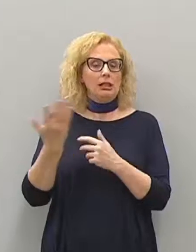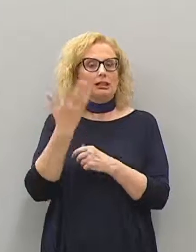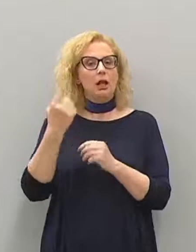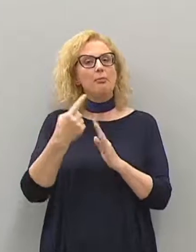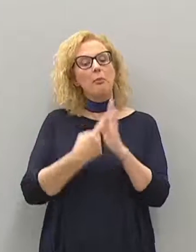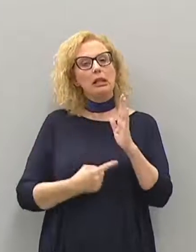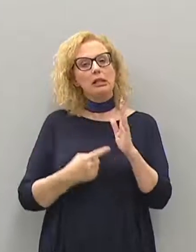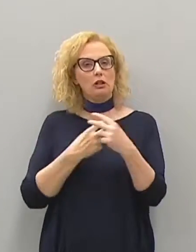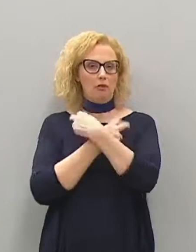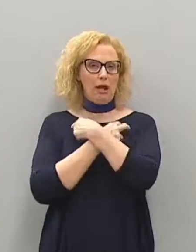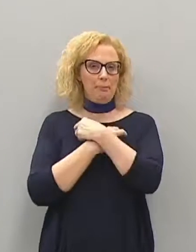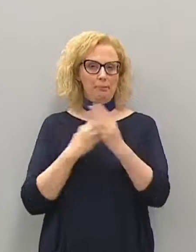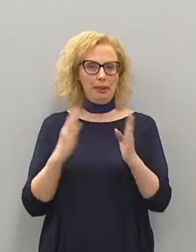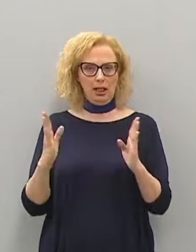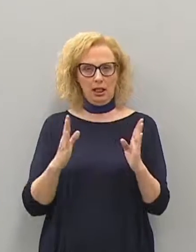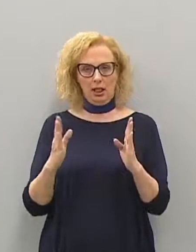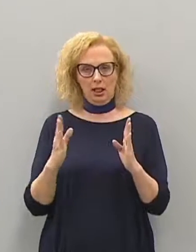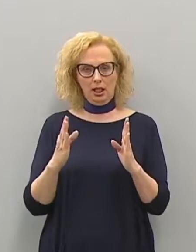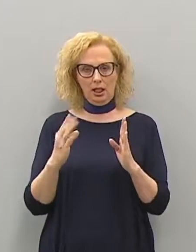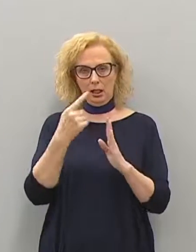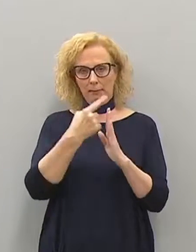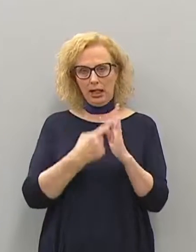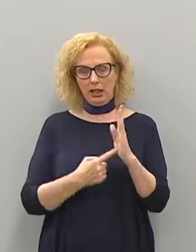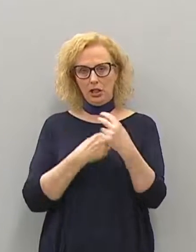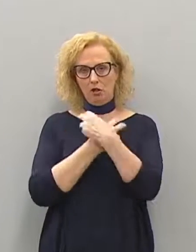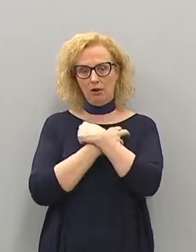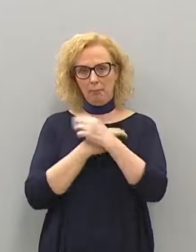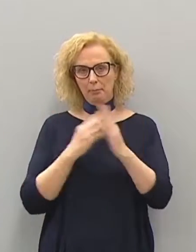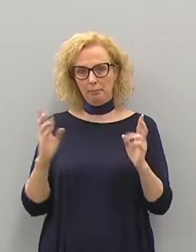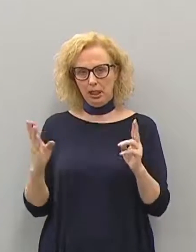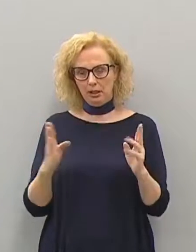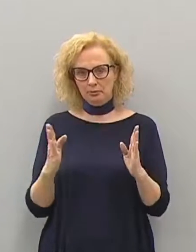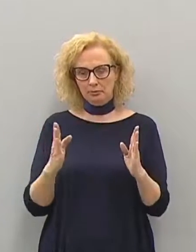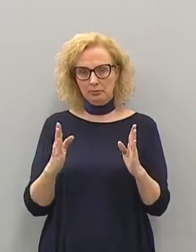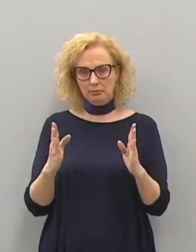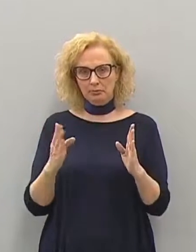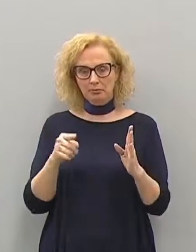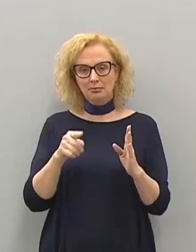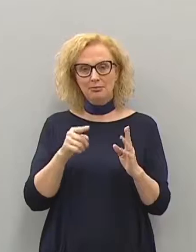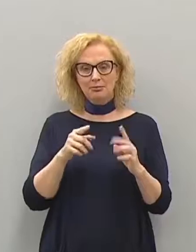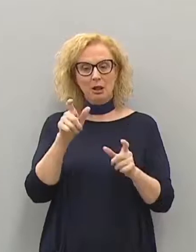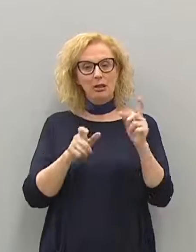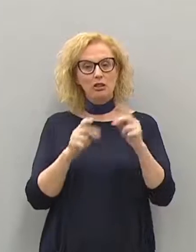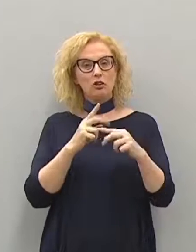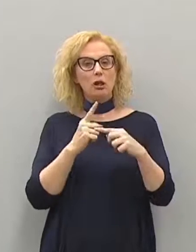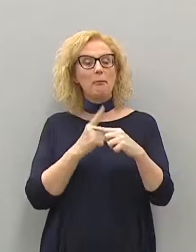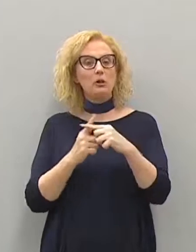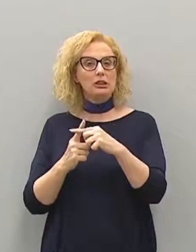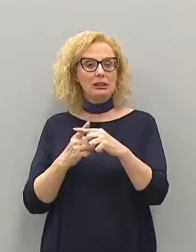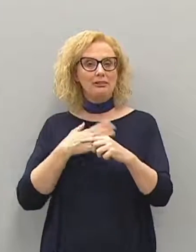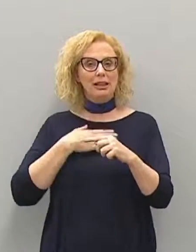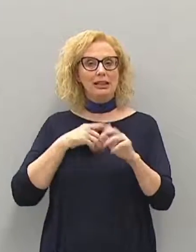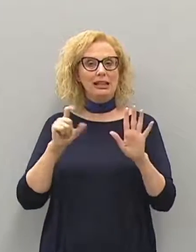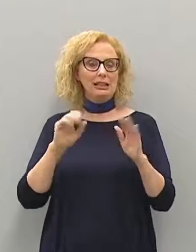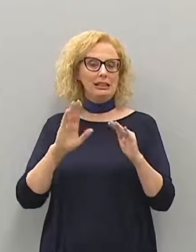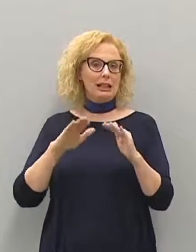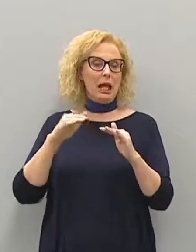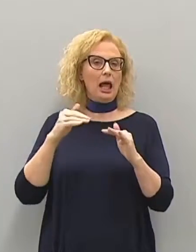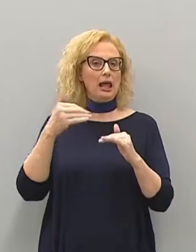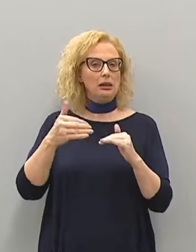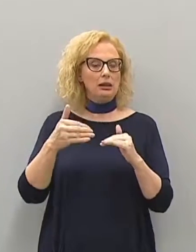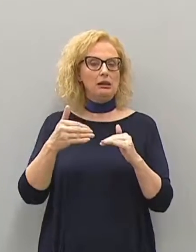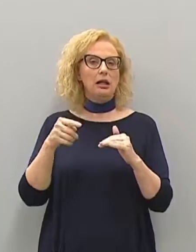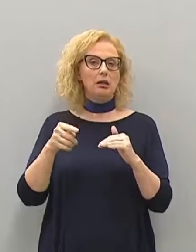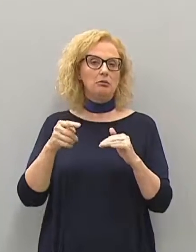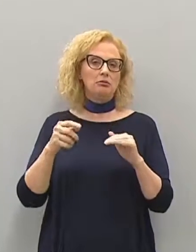19 diciamo così il livello del dei positivi ultrasettantenni è sempre stato fra il